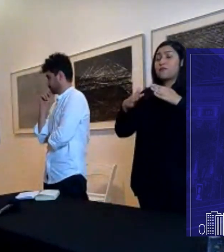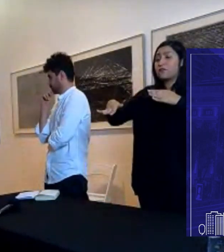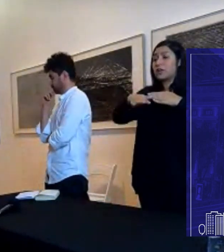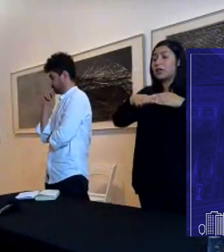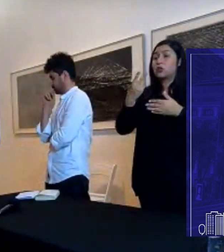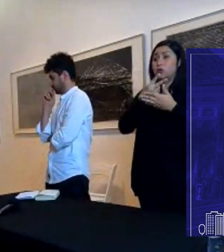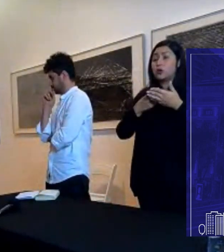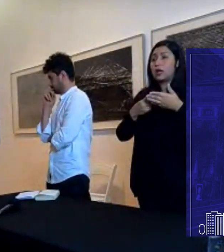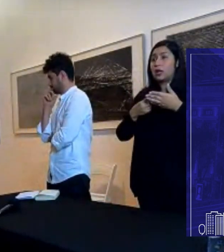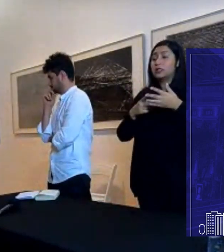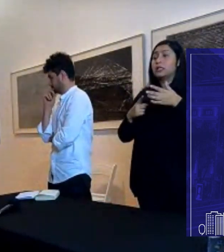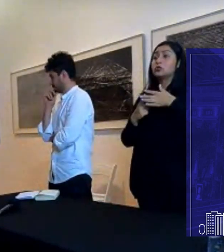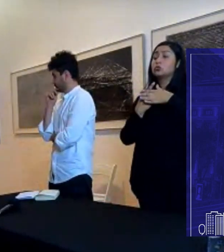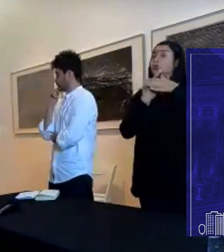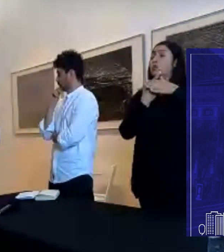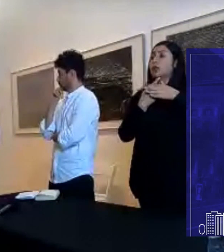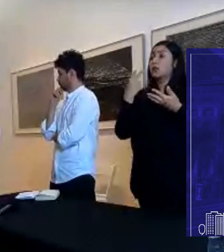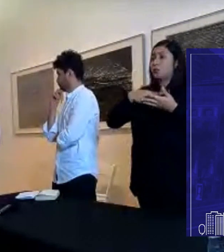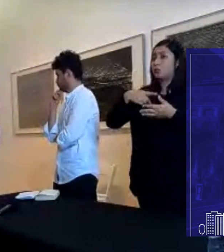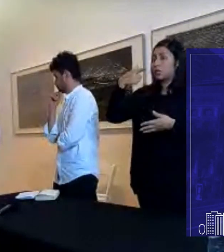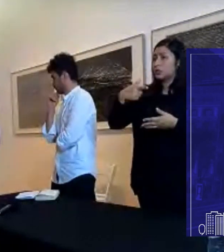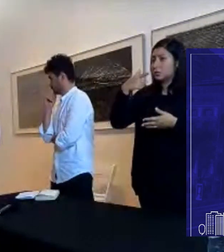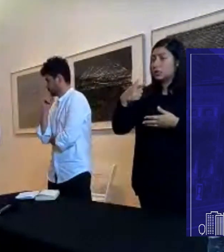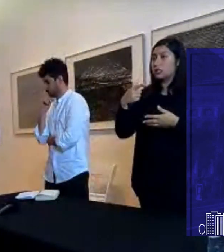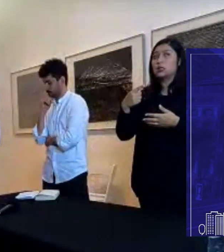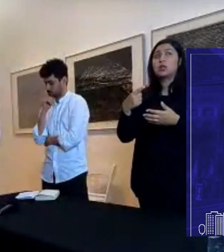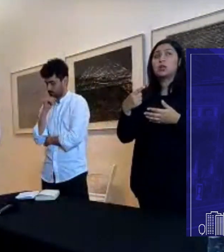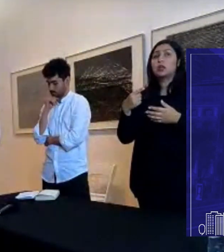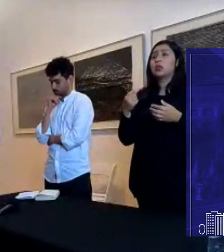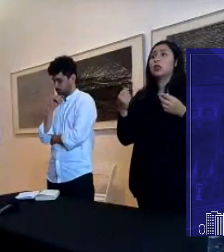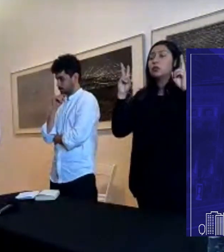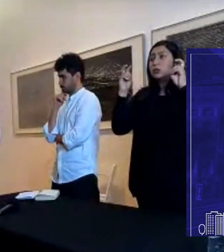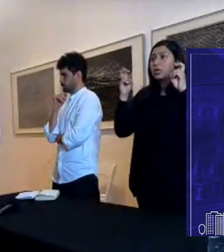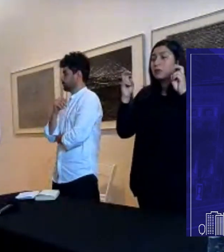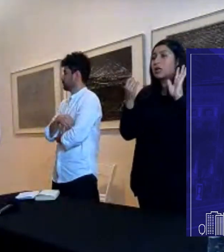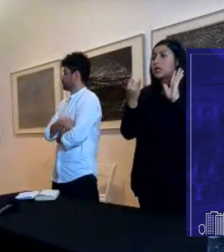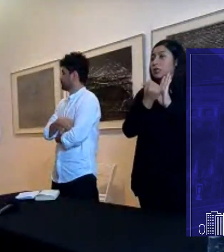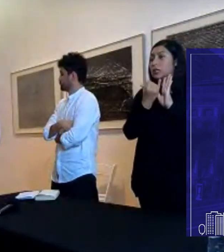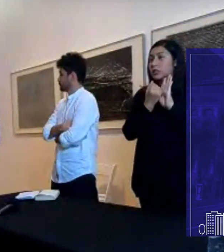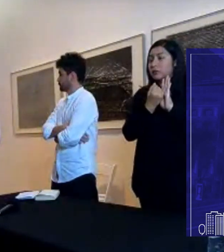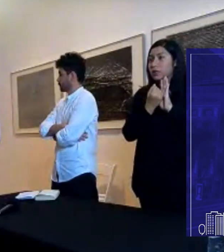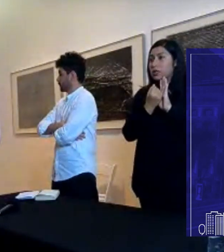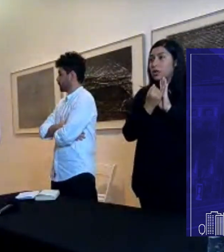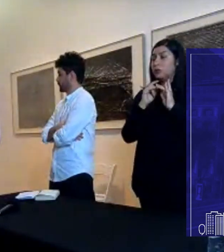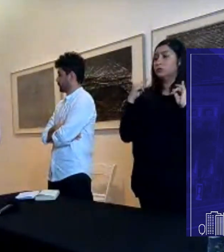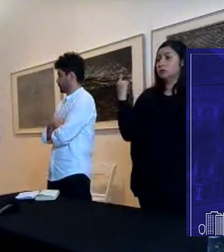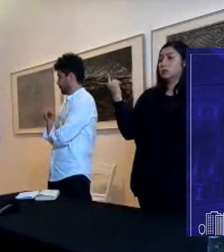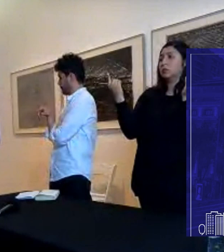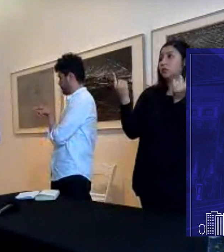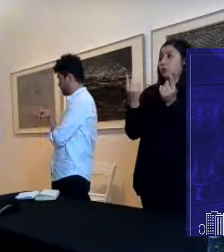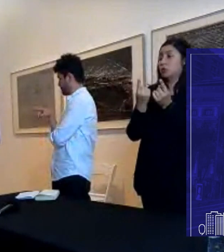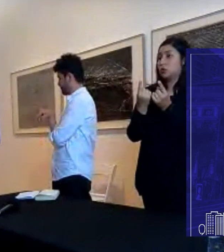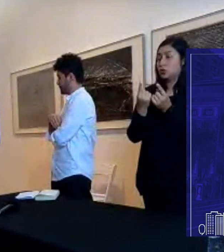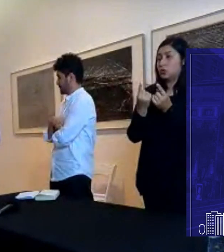partir de una problemática que identificamos en común dentro del territorio que nos une, que